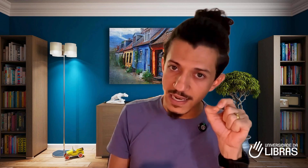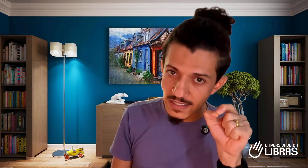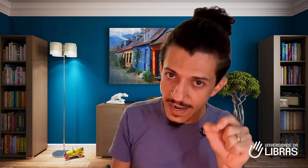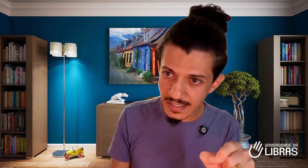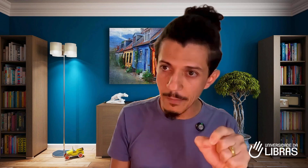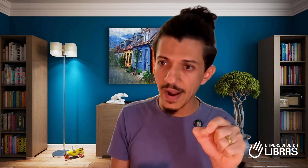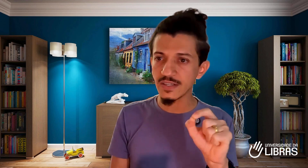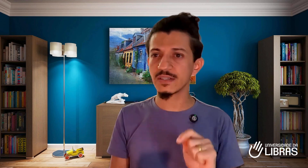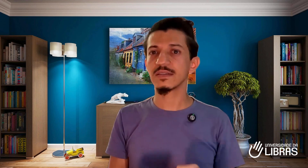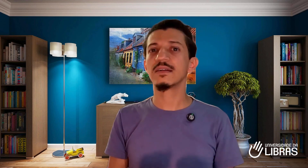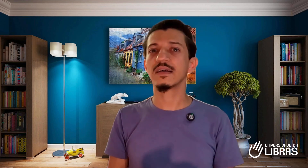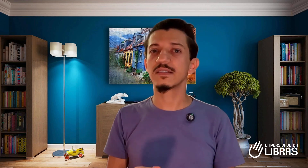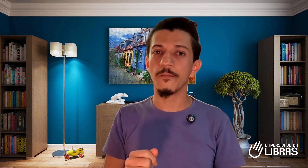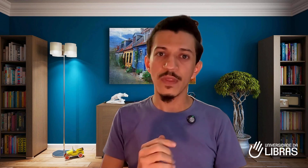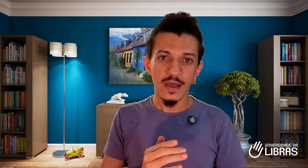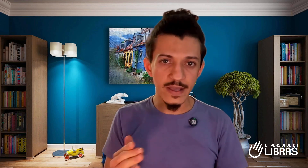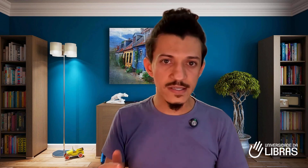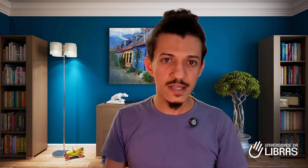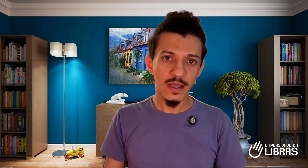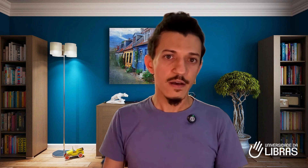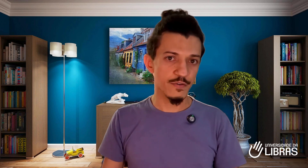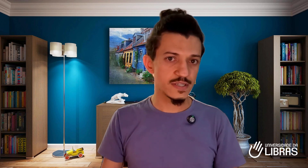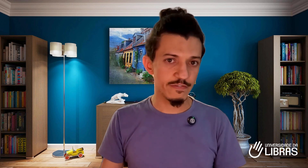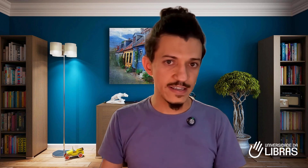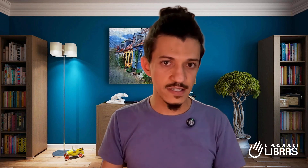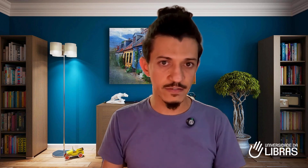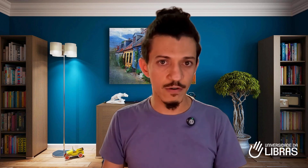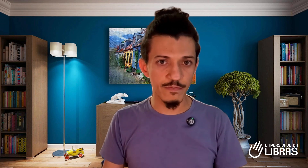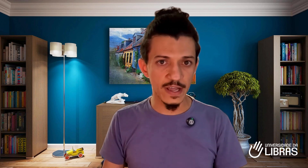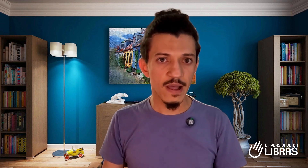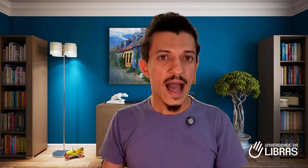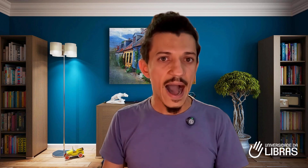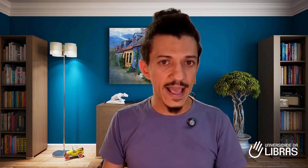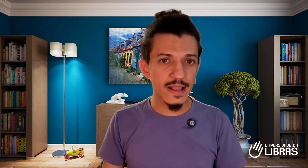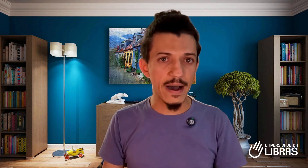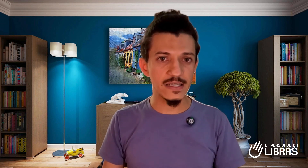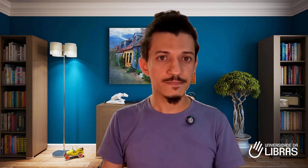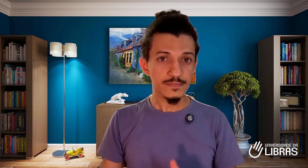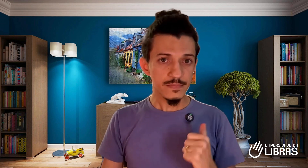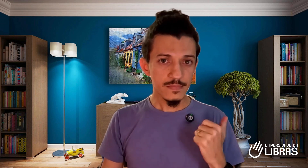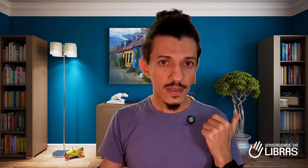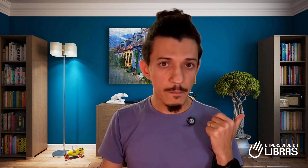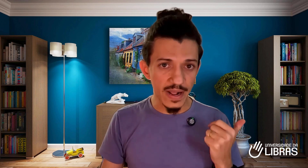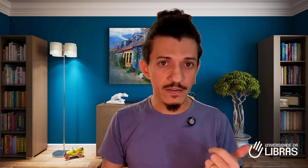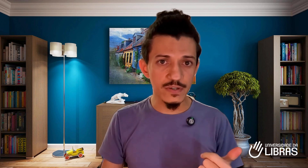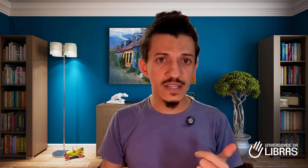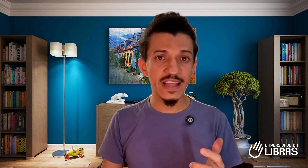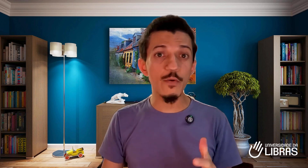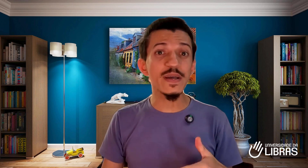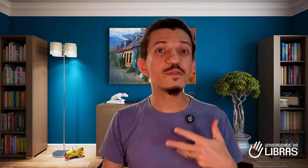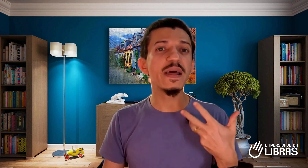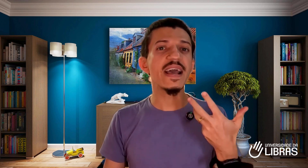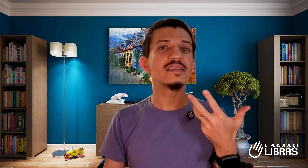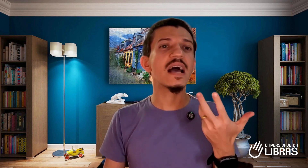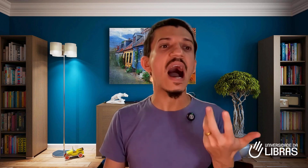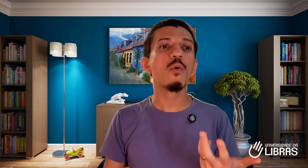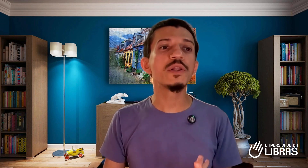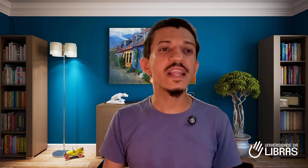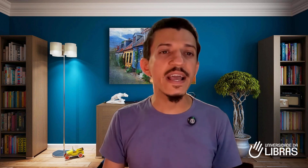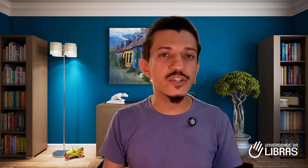essa prática de sinalização. E assim você vai se desenvolvendo ainda mais para que você tenha uma experiência autêntica